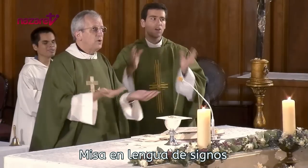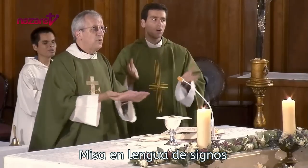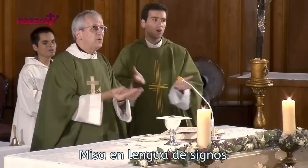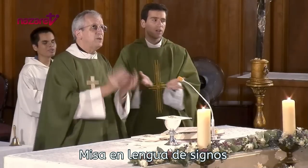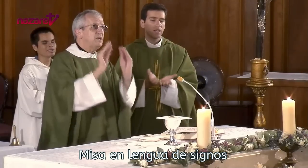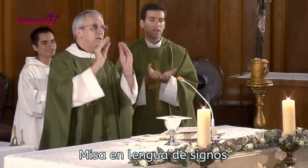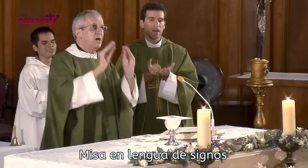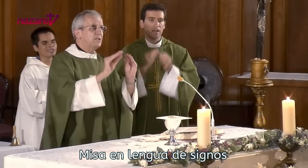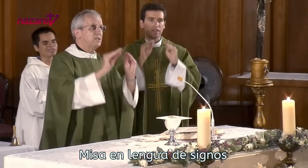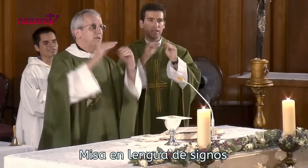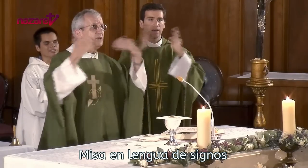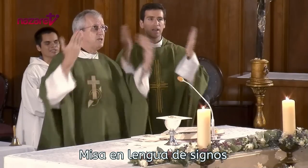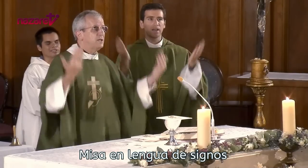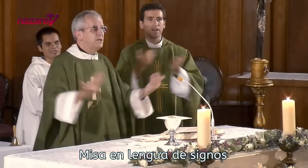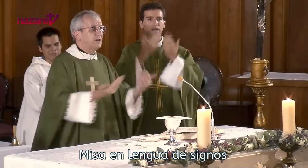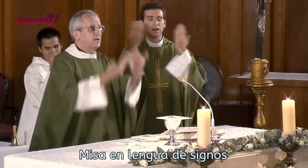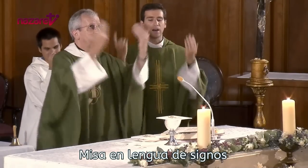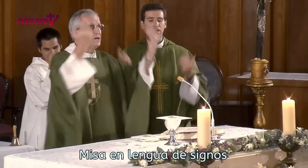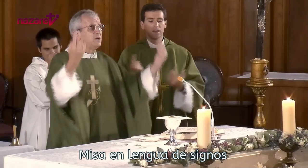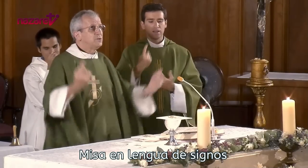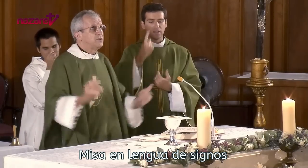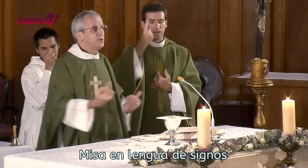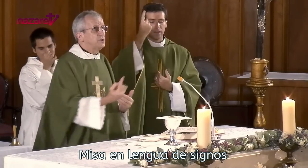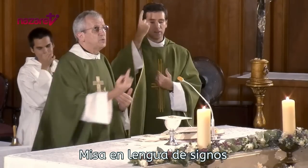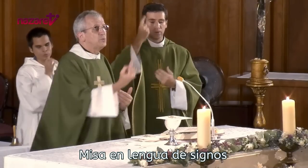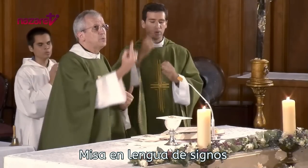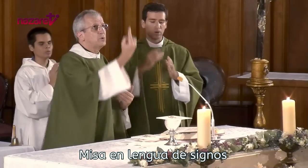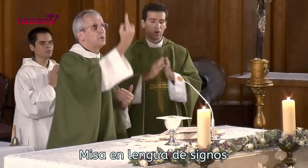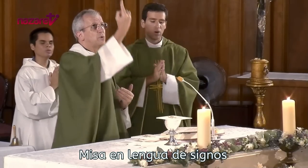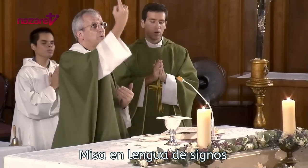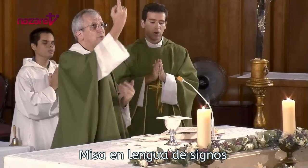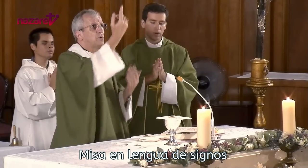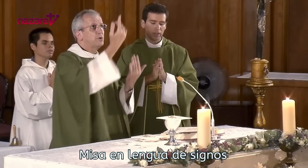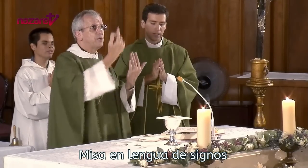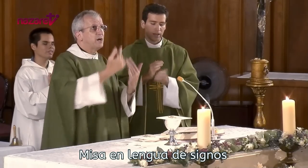y la tierra de tu gloria.